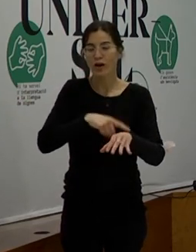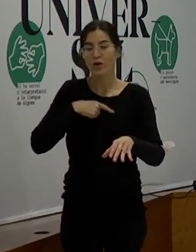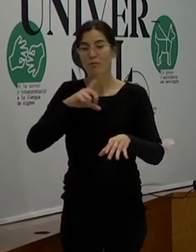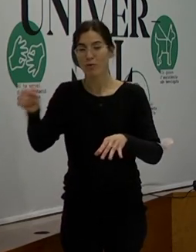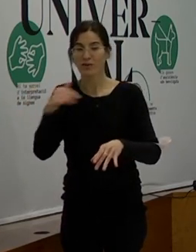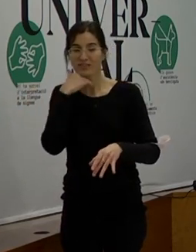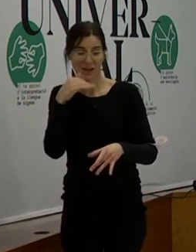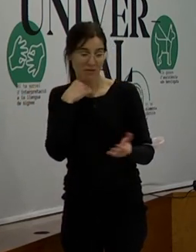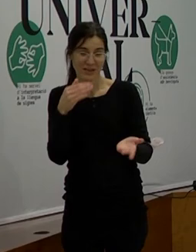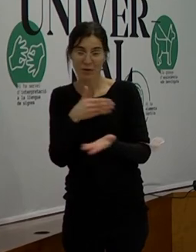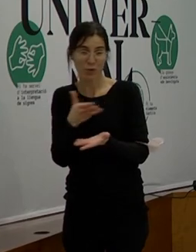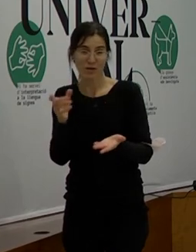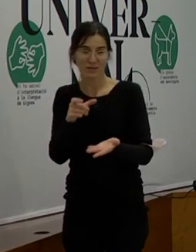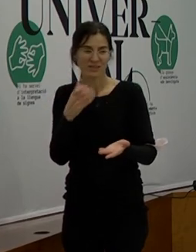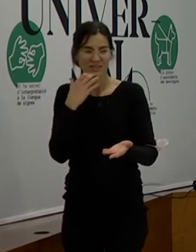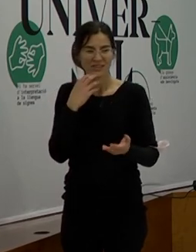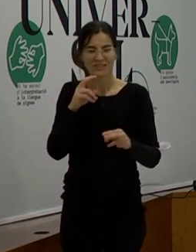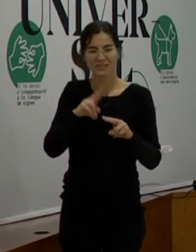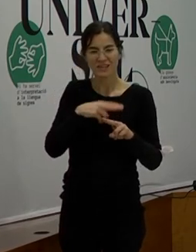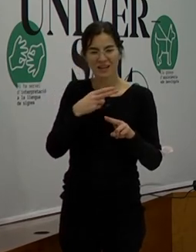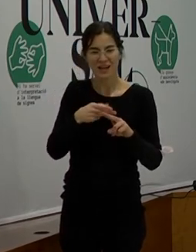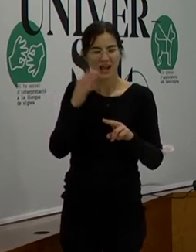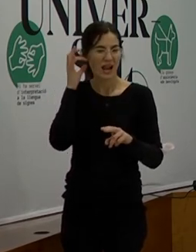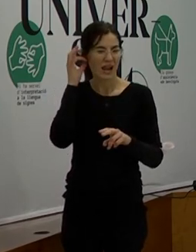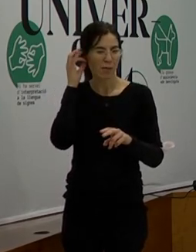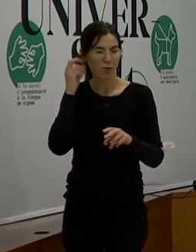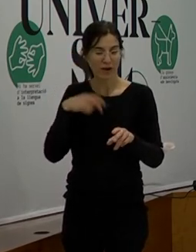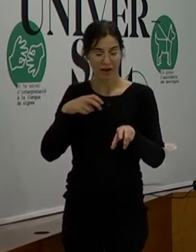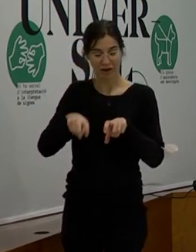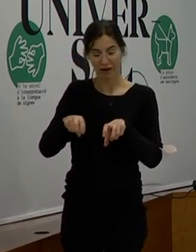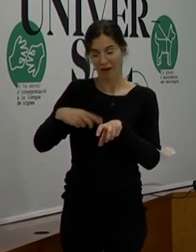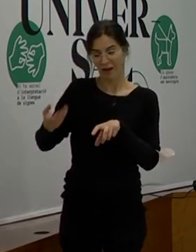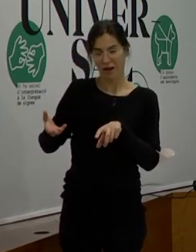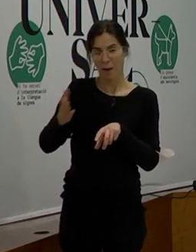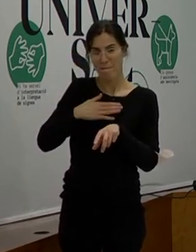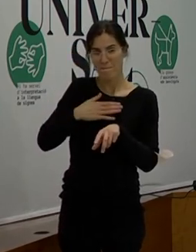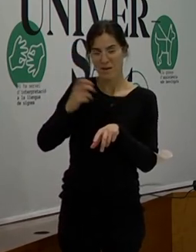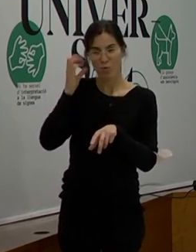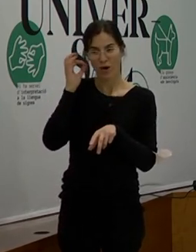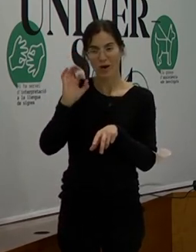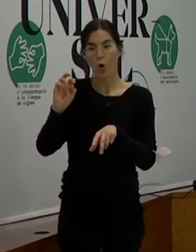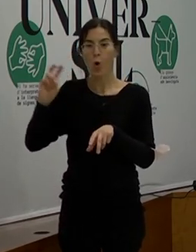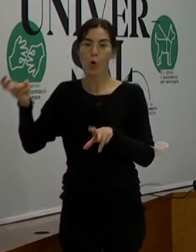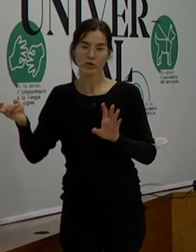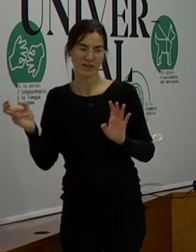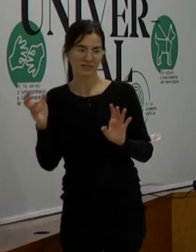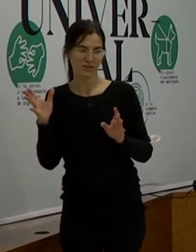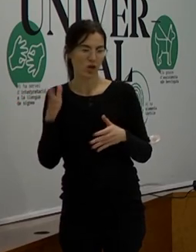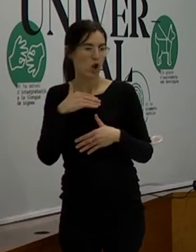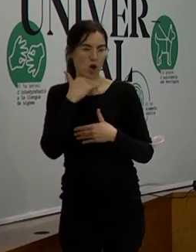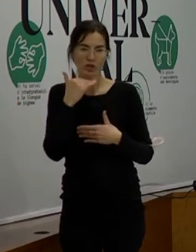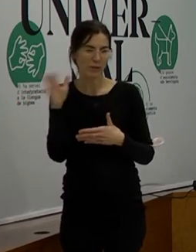marxes. I si la dona que entra al cotxe és la teva o és altra? ¿Qué te piensas? ¡Lo saben